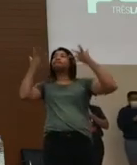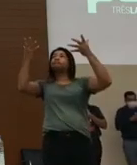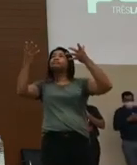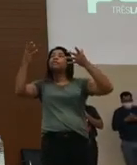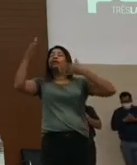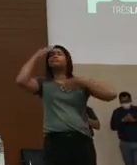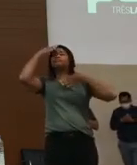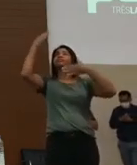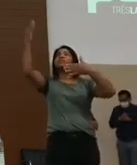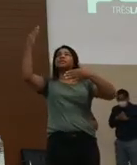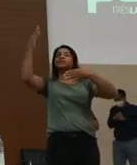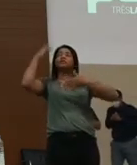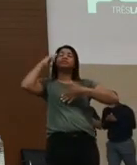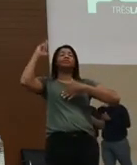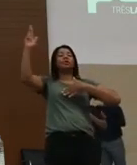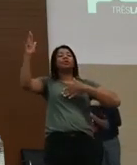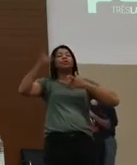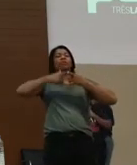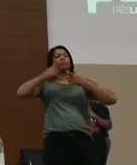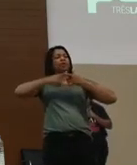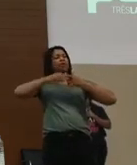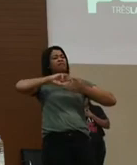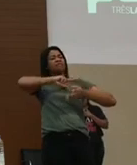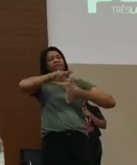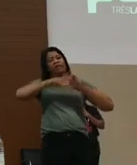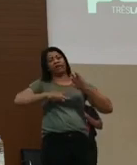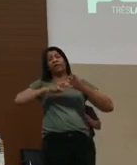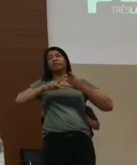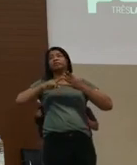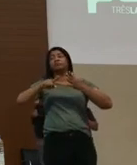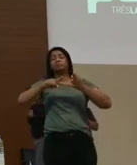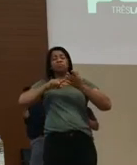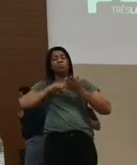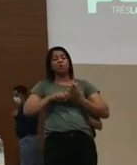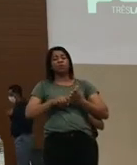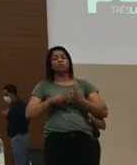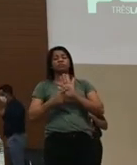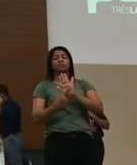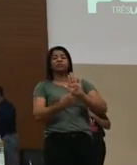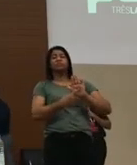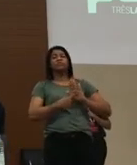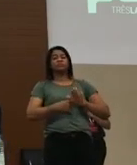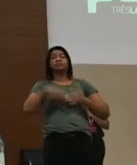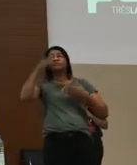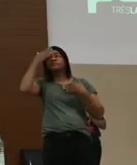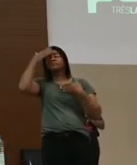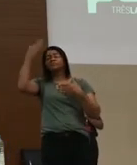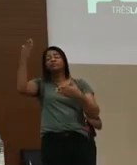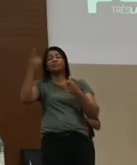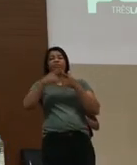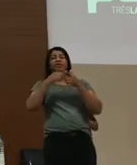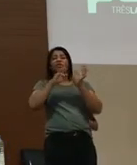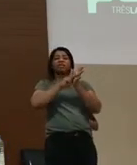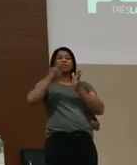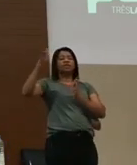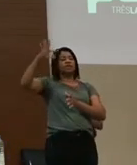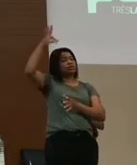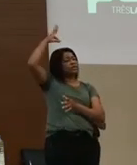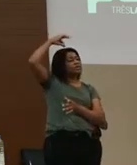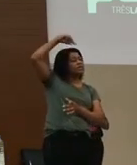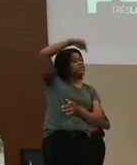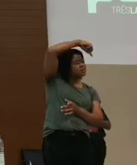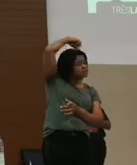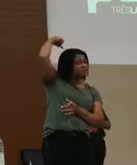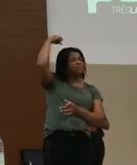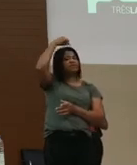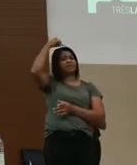a Ti esta noite, agradecemos por todas as coisas. Te damos graças ao Senhor Deus amado, pelo Teu Espírito Santo, que o Senhor faz habitar